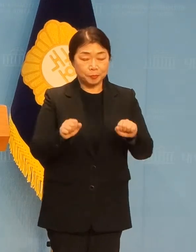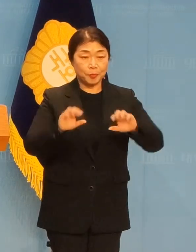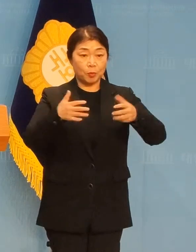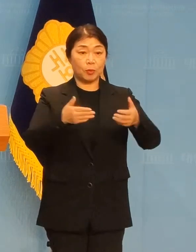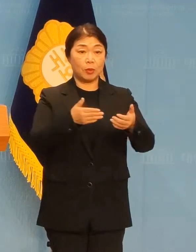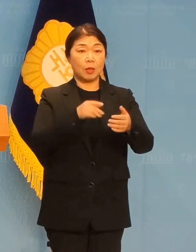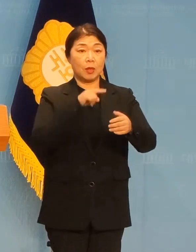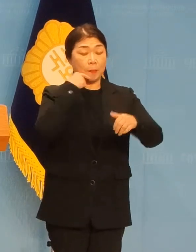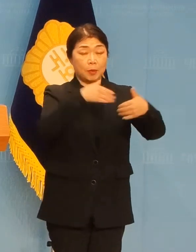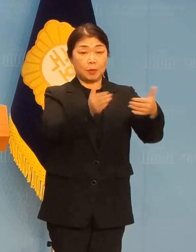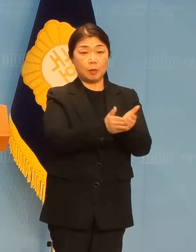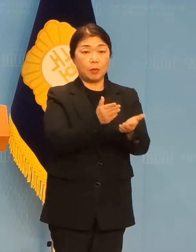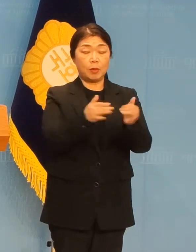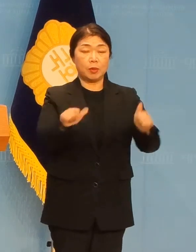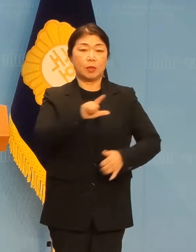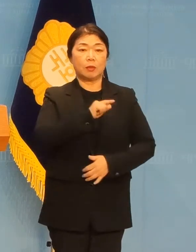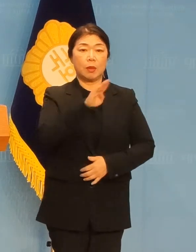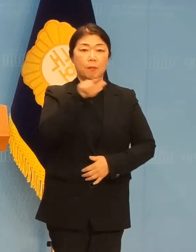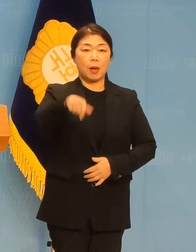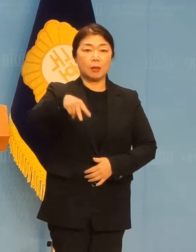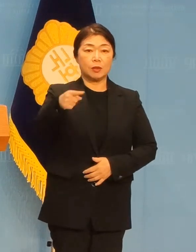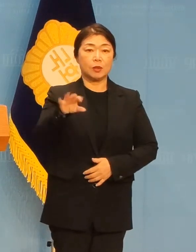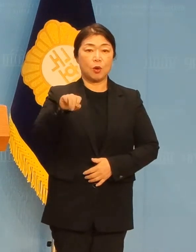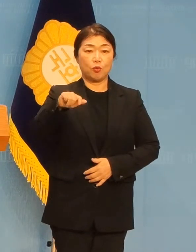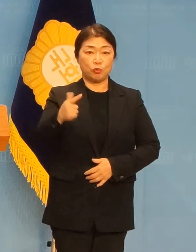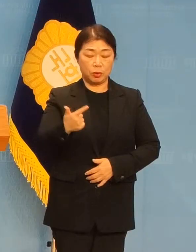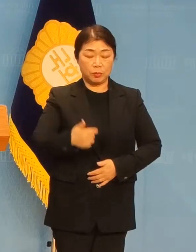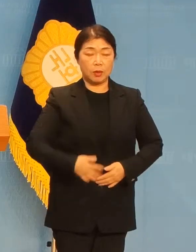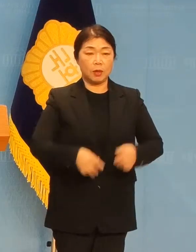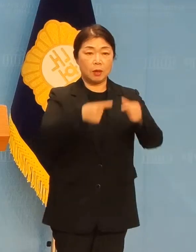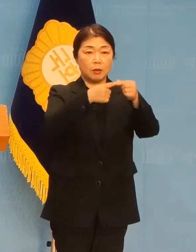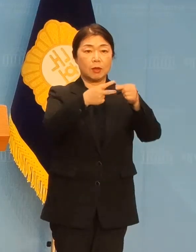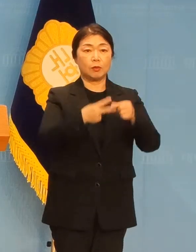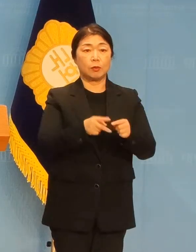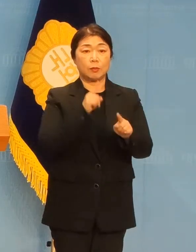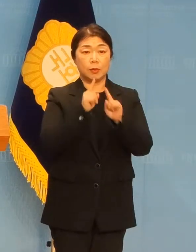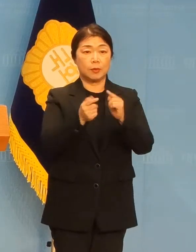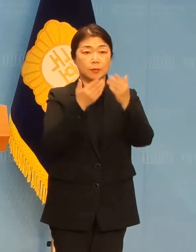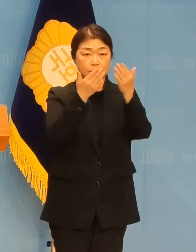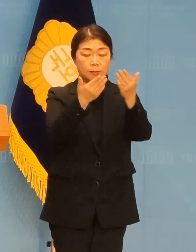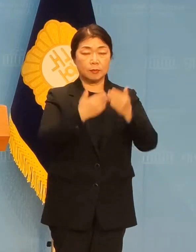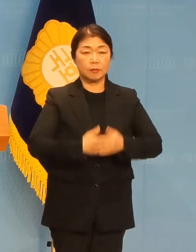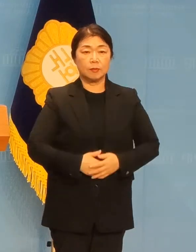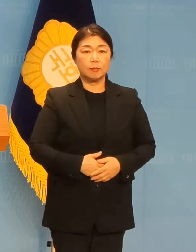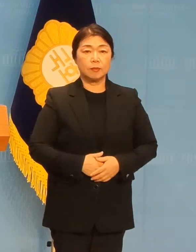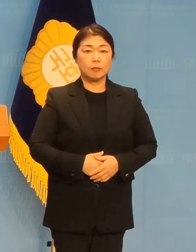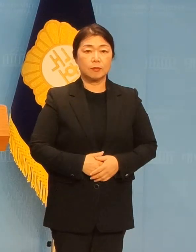국민의힘 수석대변인 박성훈입니다. 두 건의 논평을 온마이크하겠습니다.